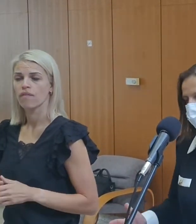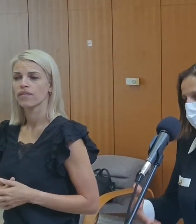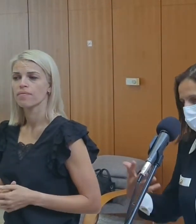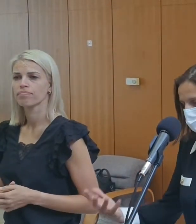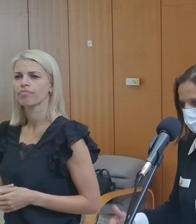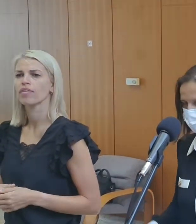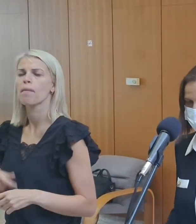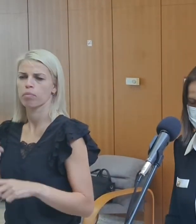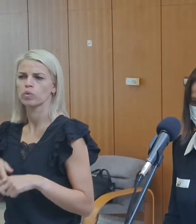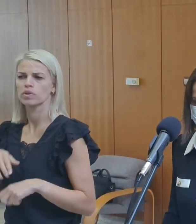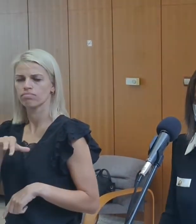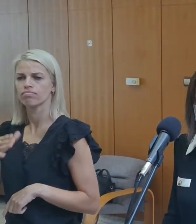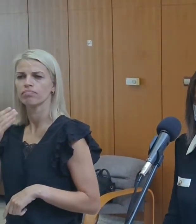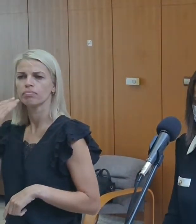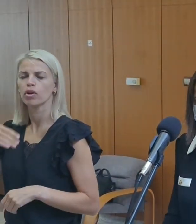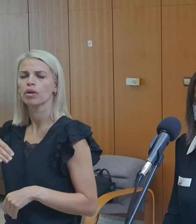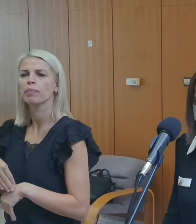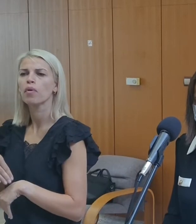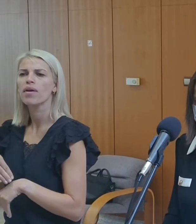Myslím si, že boli tam pripomienky, ktoré